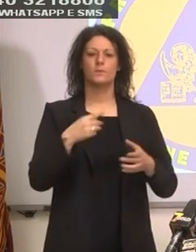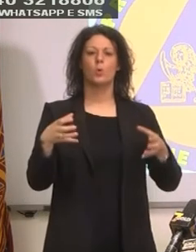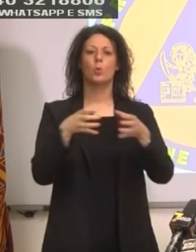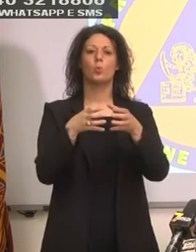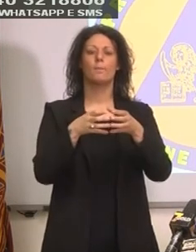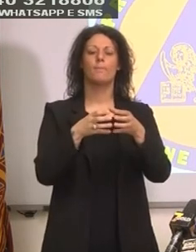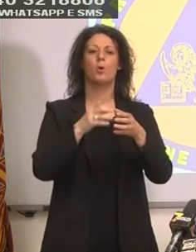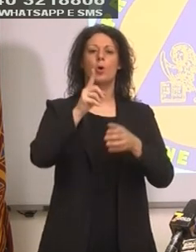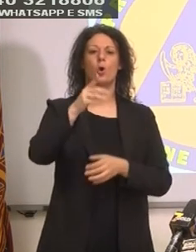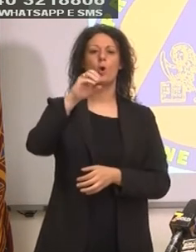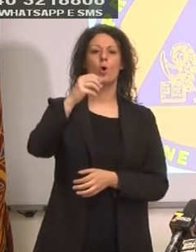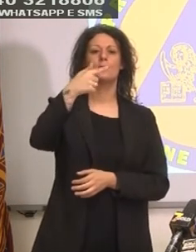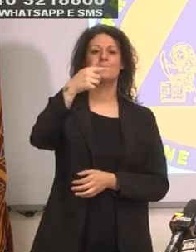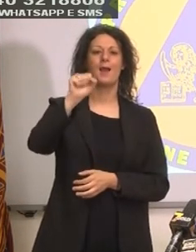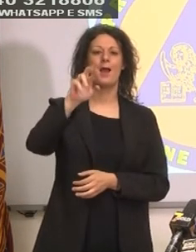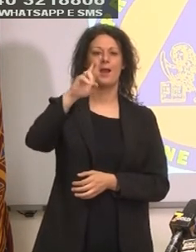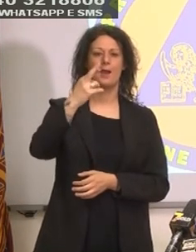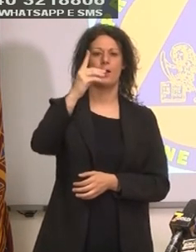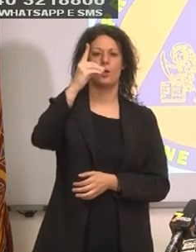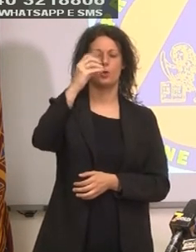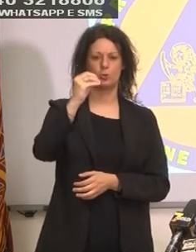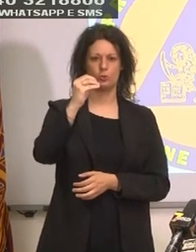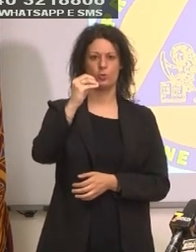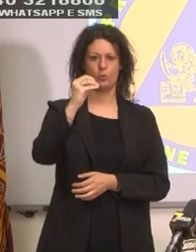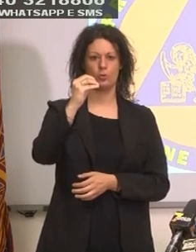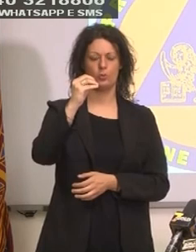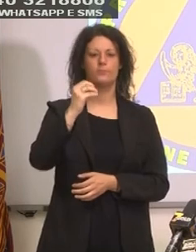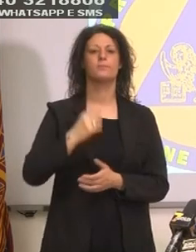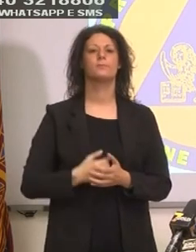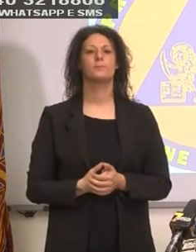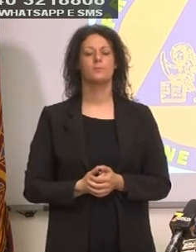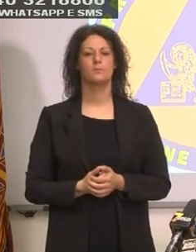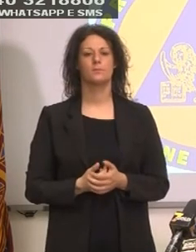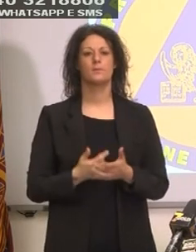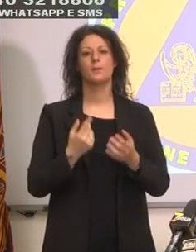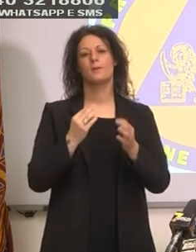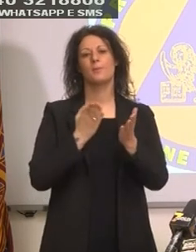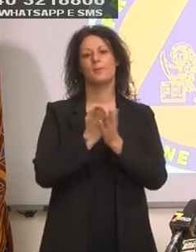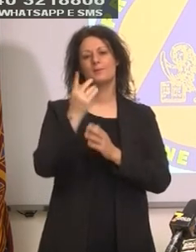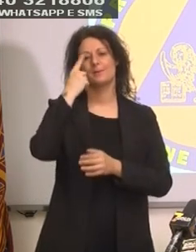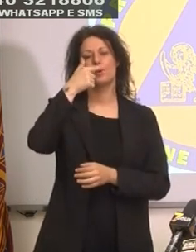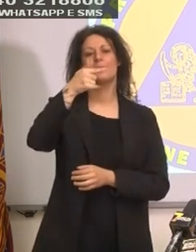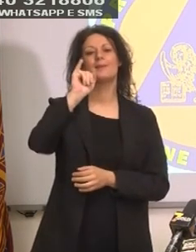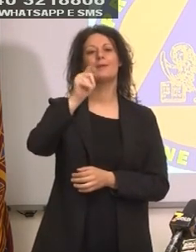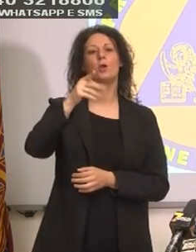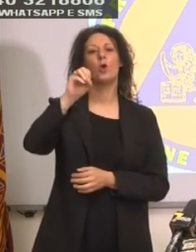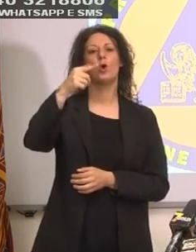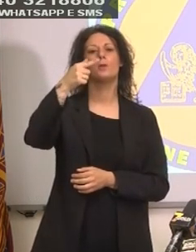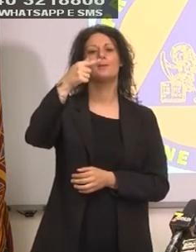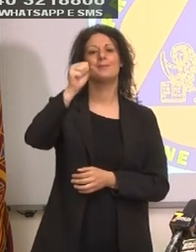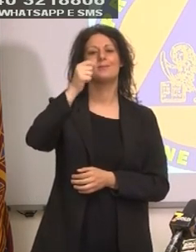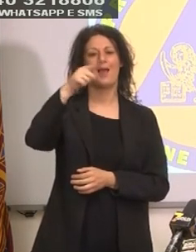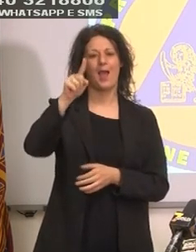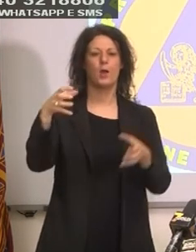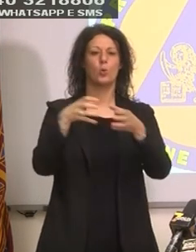Gottardo, e che li ringraziamo, tramite Tigotà Educational, e quindi Gottardo rappresenta la proprietà del